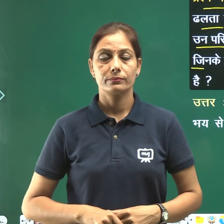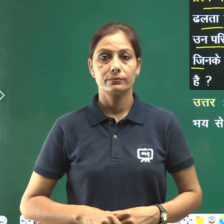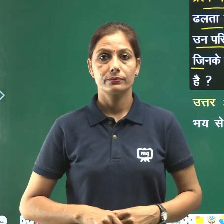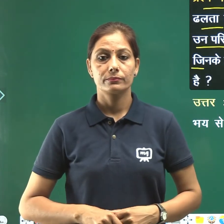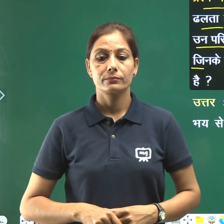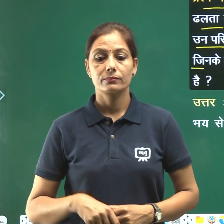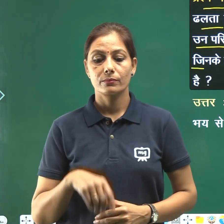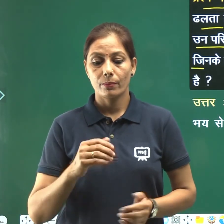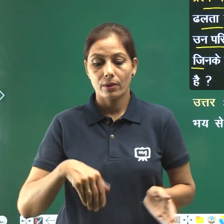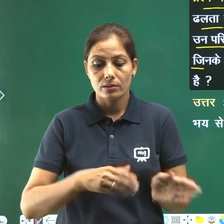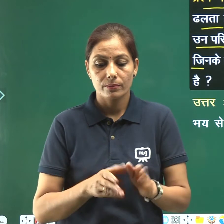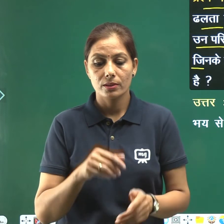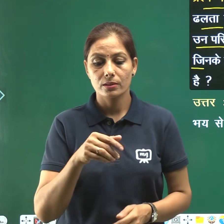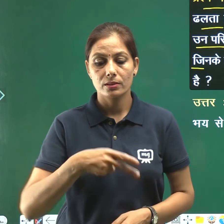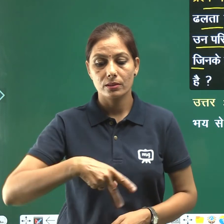पथिक